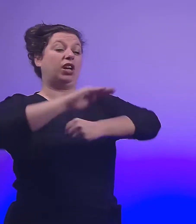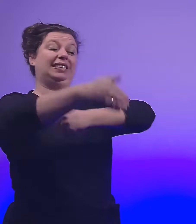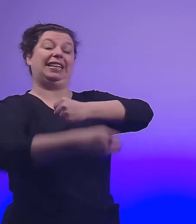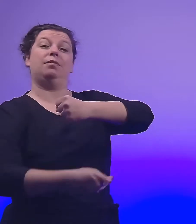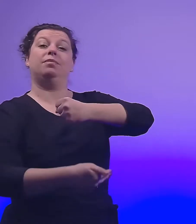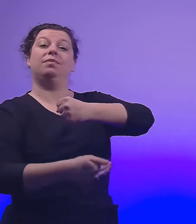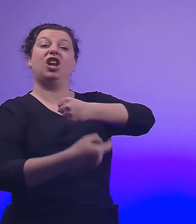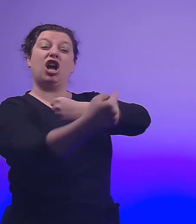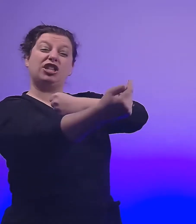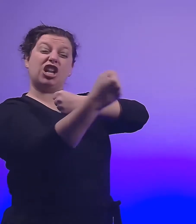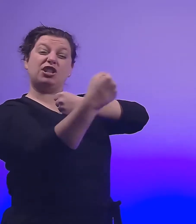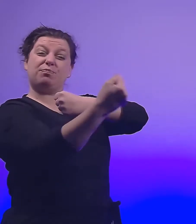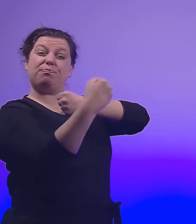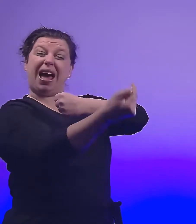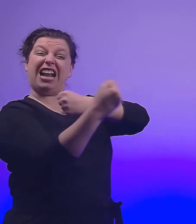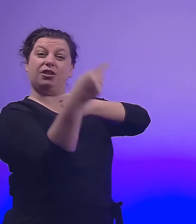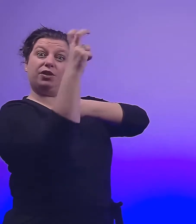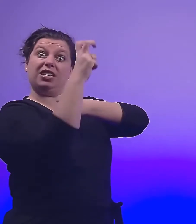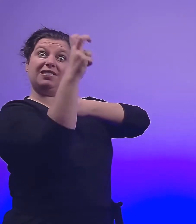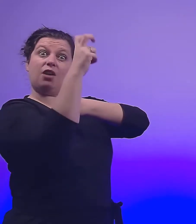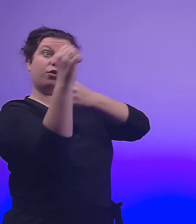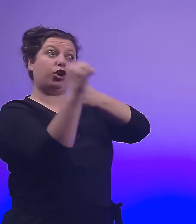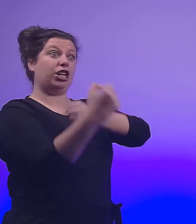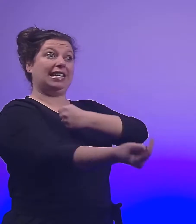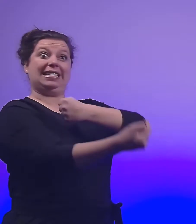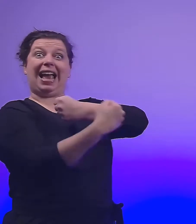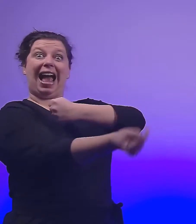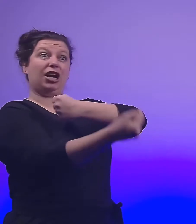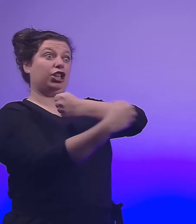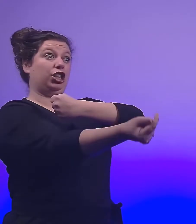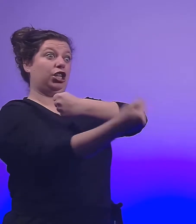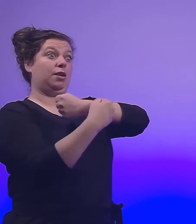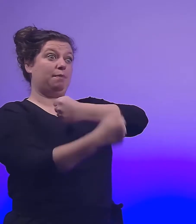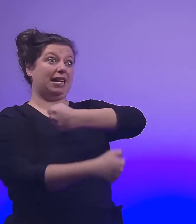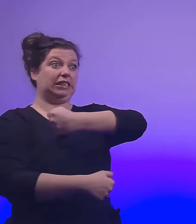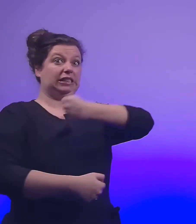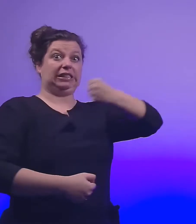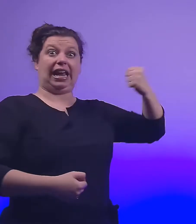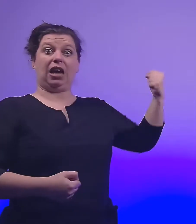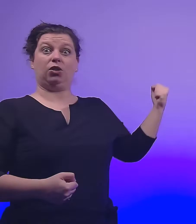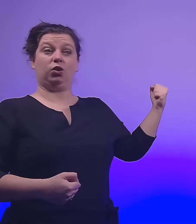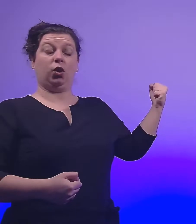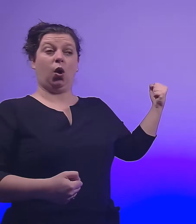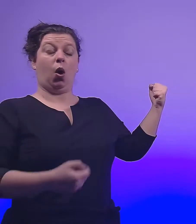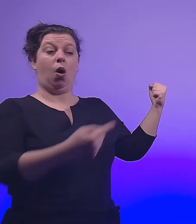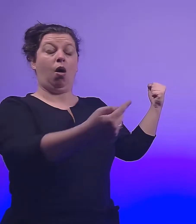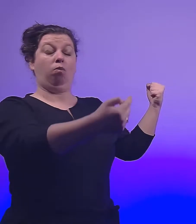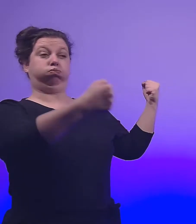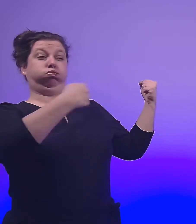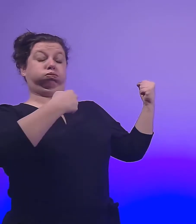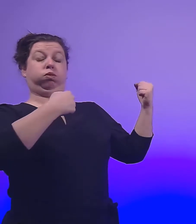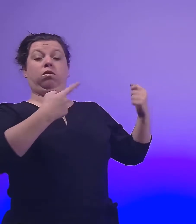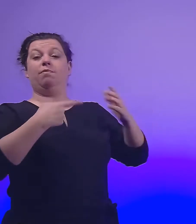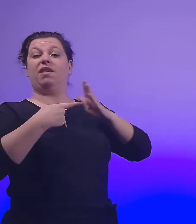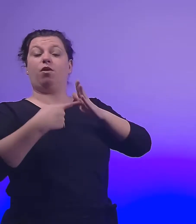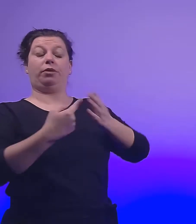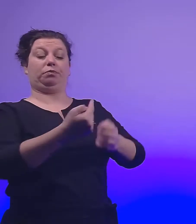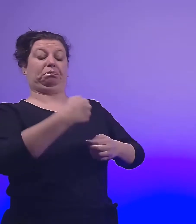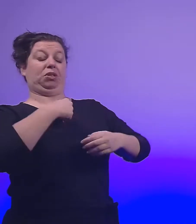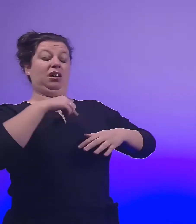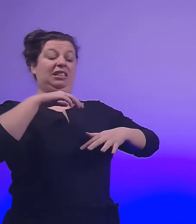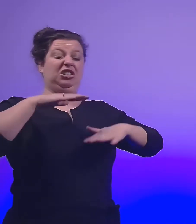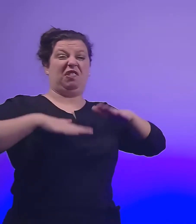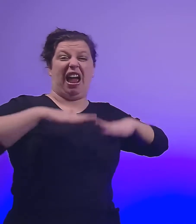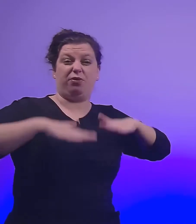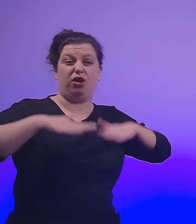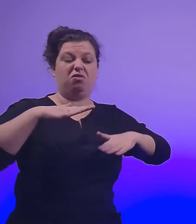niet raken. Zo. Maar als je het schild wegdoet... Ja? Dan ga je bijvoorbeeld twijfelen. Of je gaat in leugens